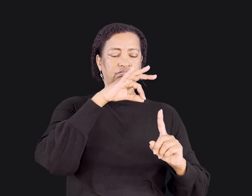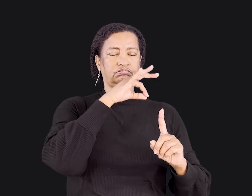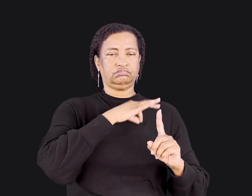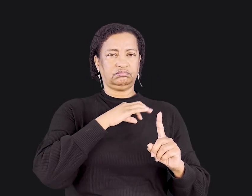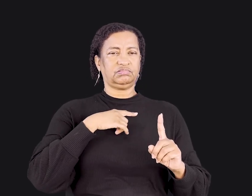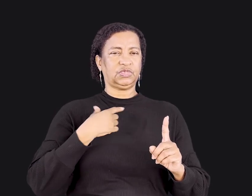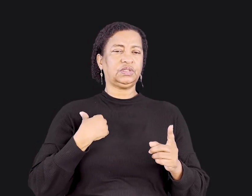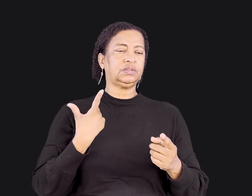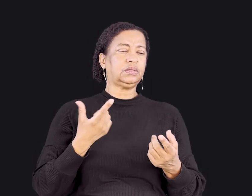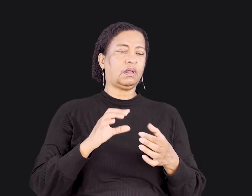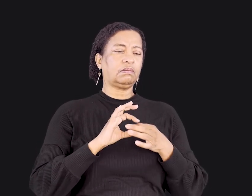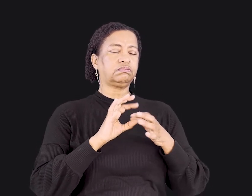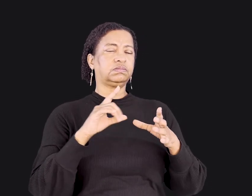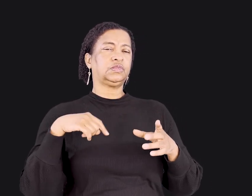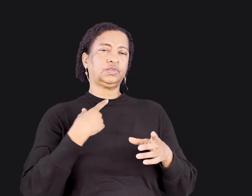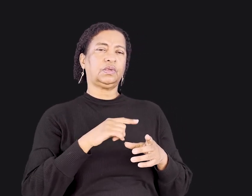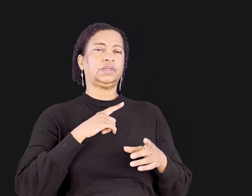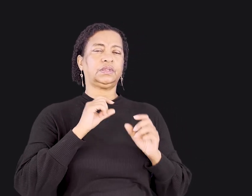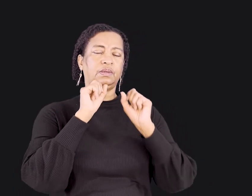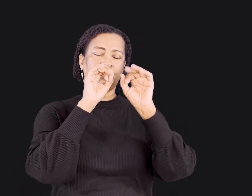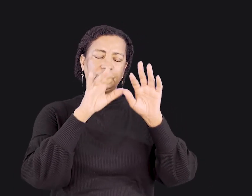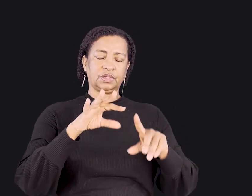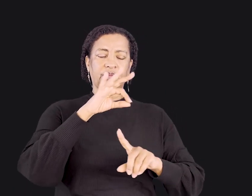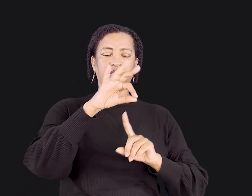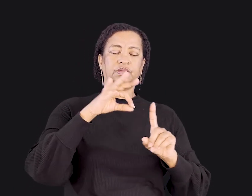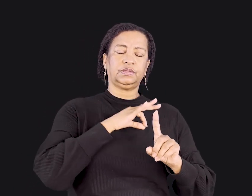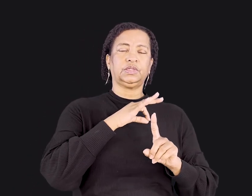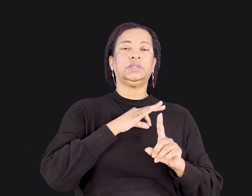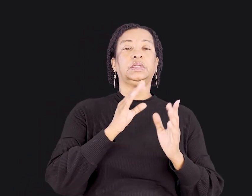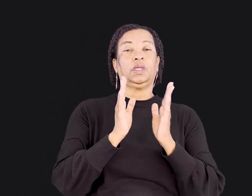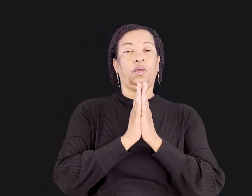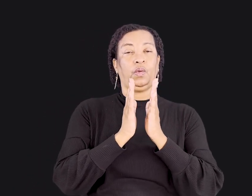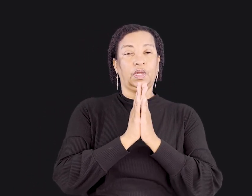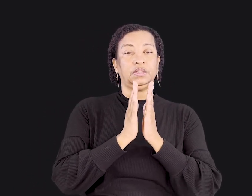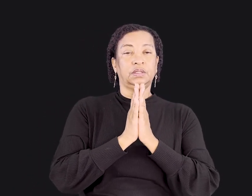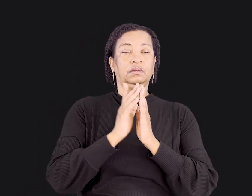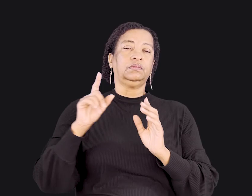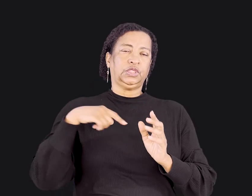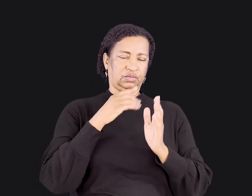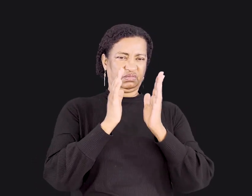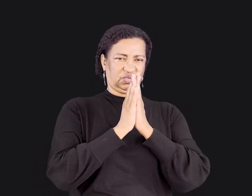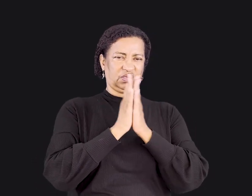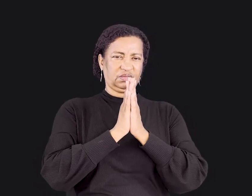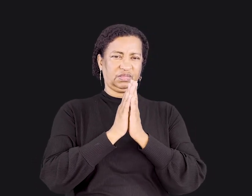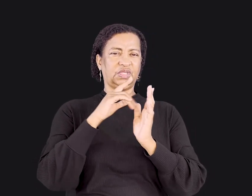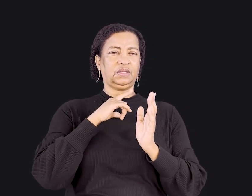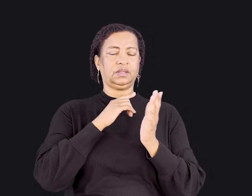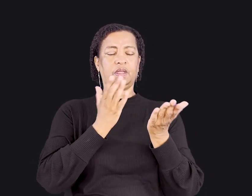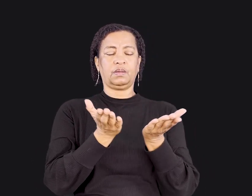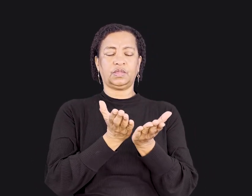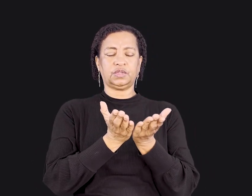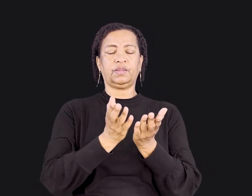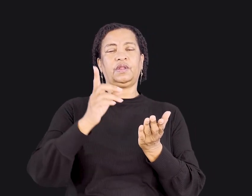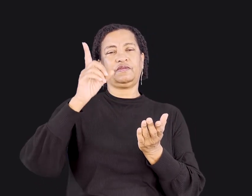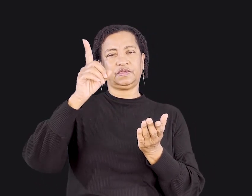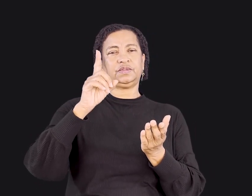nosso dispor. Temos a bênção espiritual da oração. Será que oramos? Temos a palavra de Deus, que é um